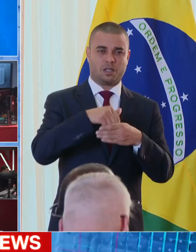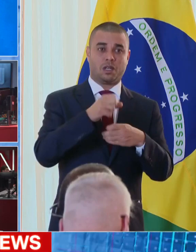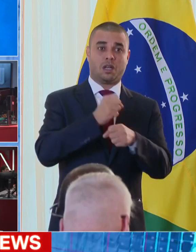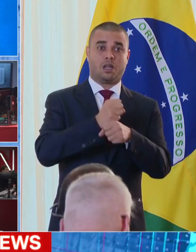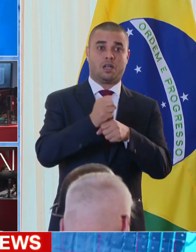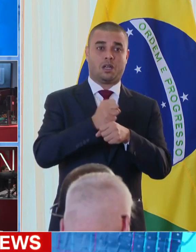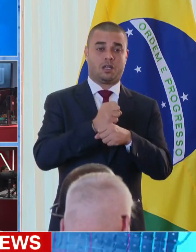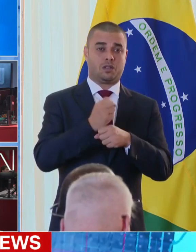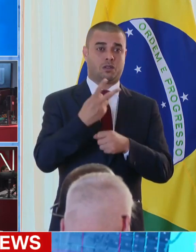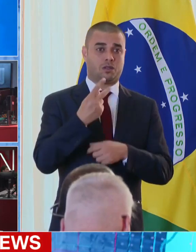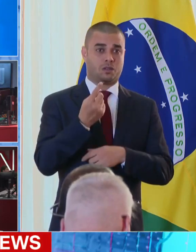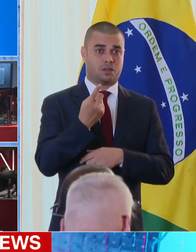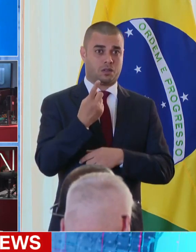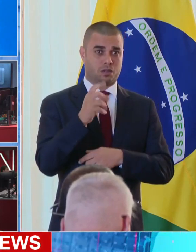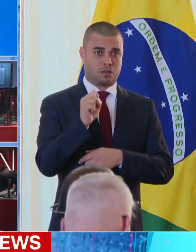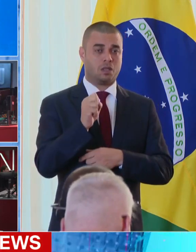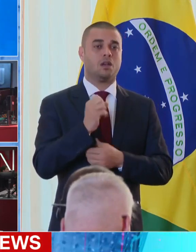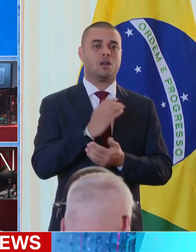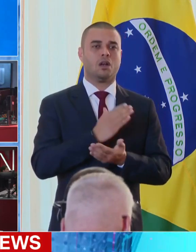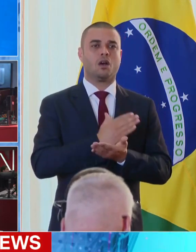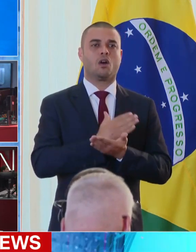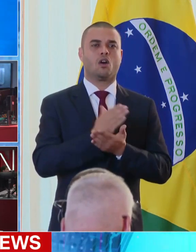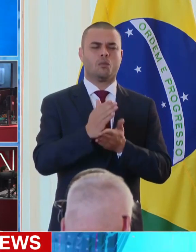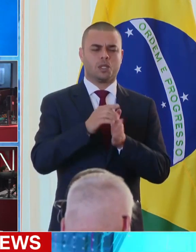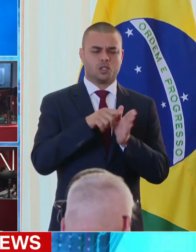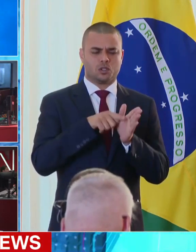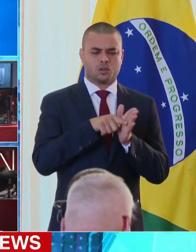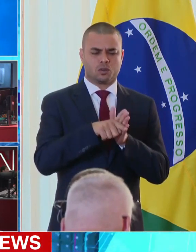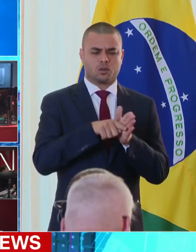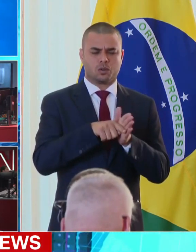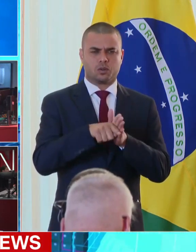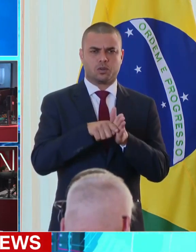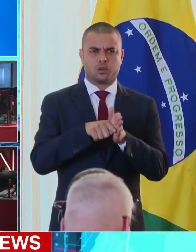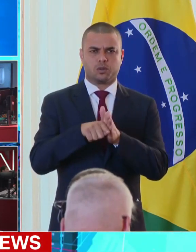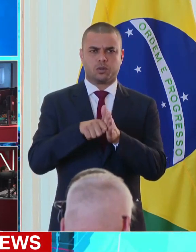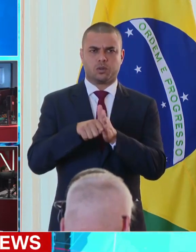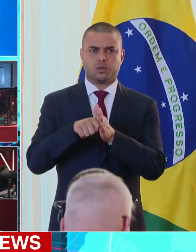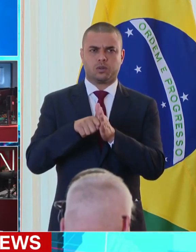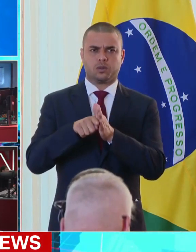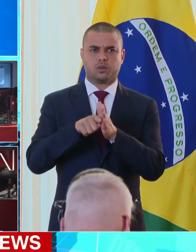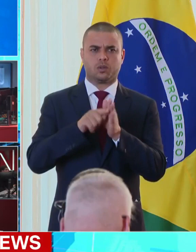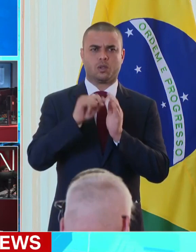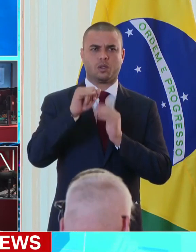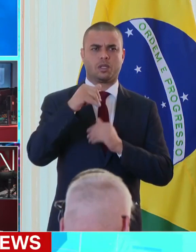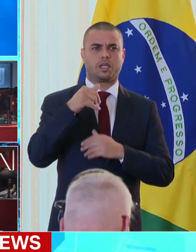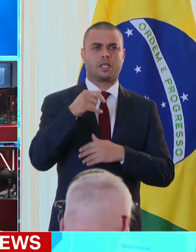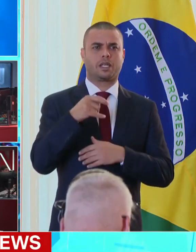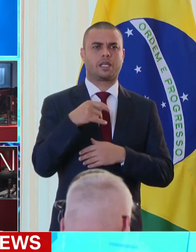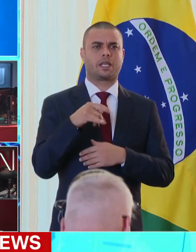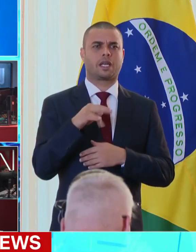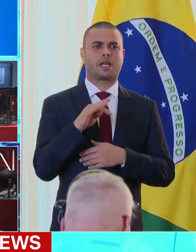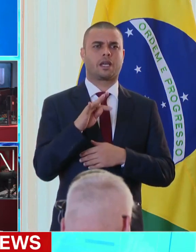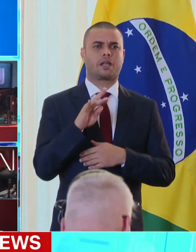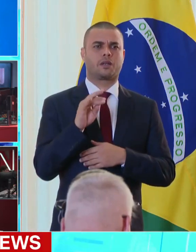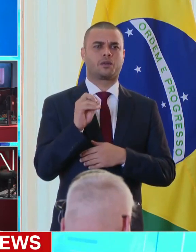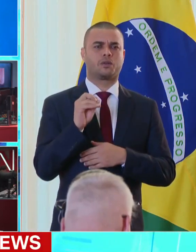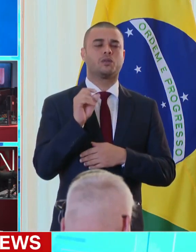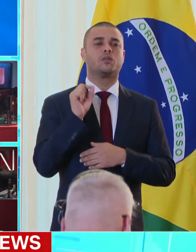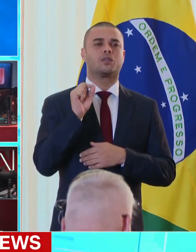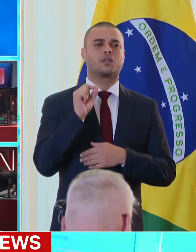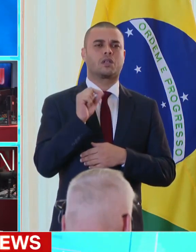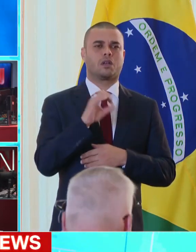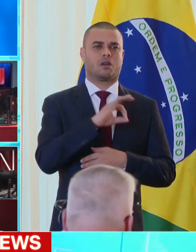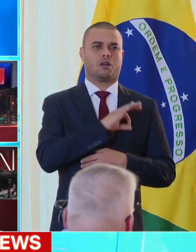Barroso e o Alexandre de Moraes eles compõem a trinca de ministros do Supremo que o presidente Jair bolsonaro mais ataca e ao mais